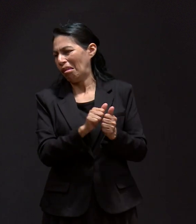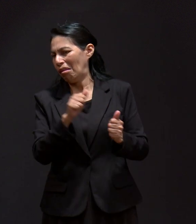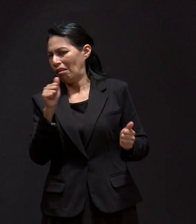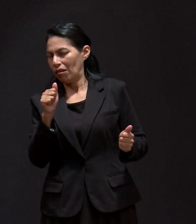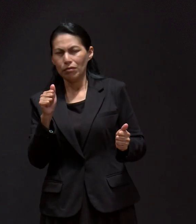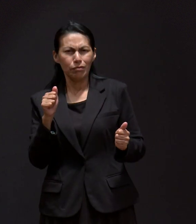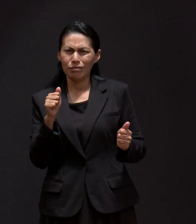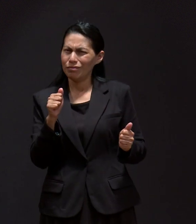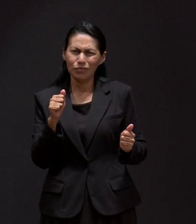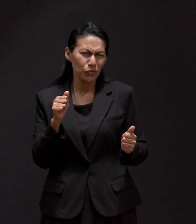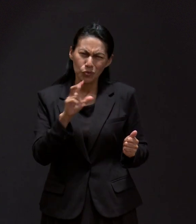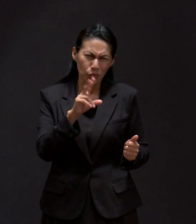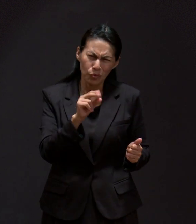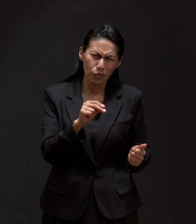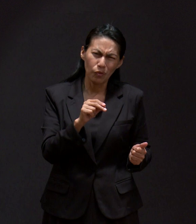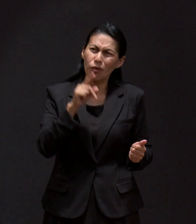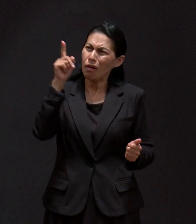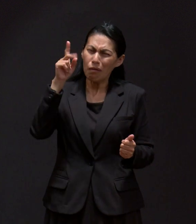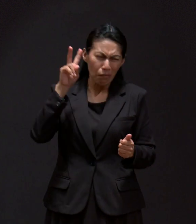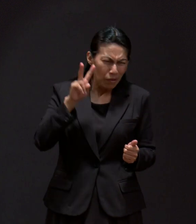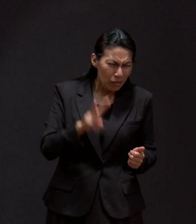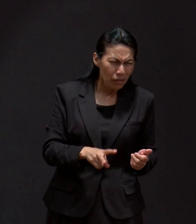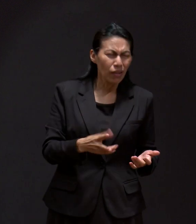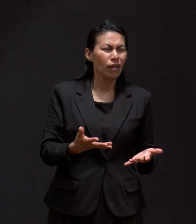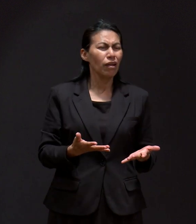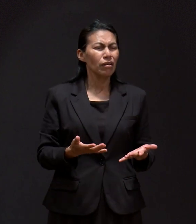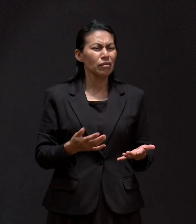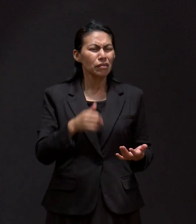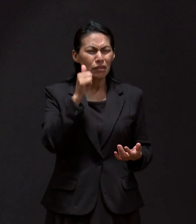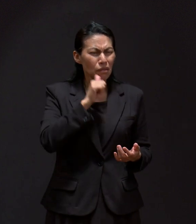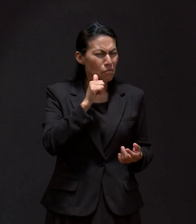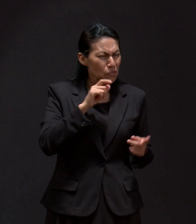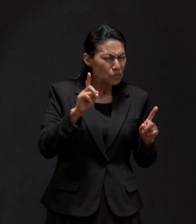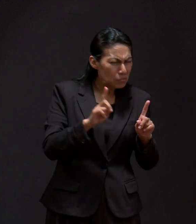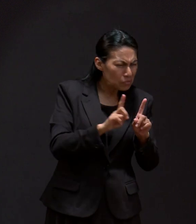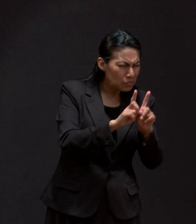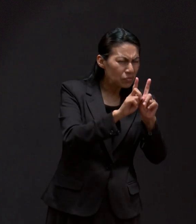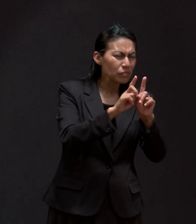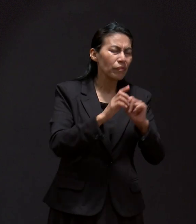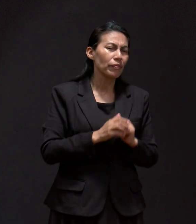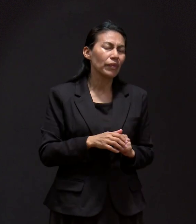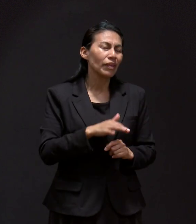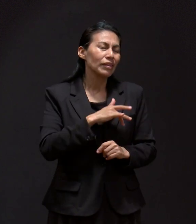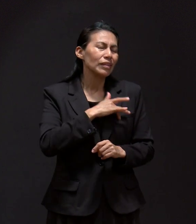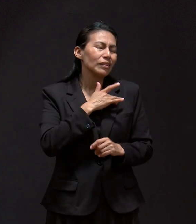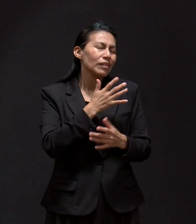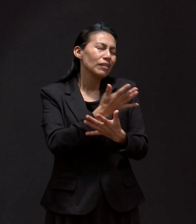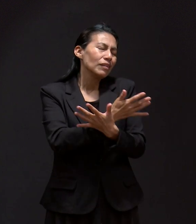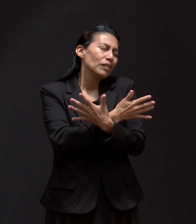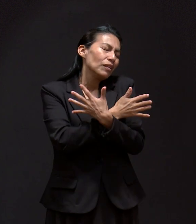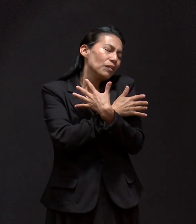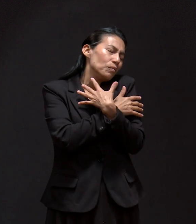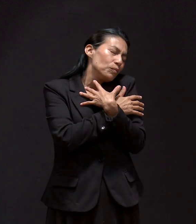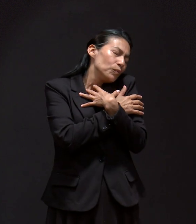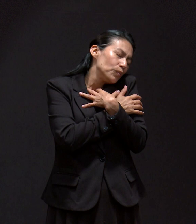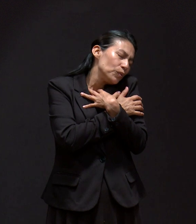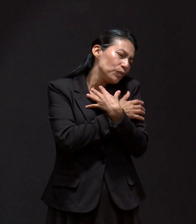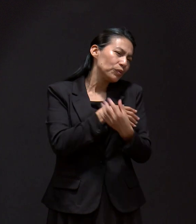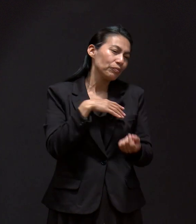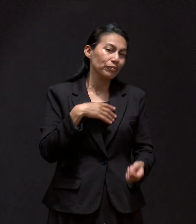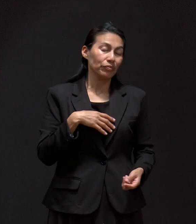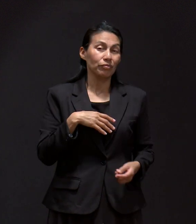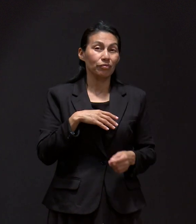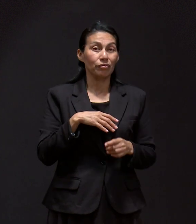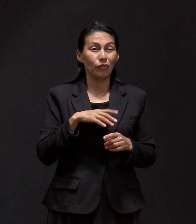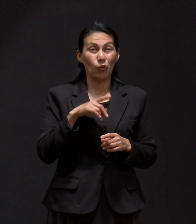nos deja no nos desampara es real sentimos su brazo de amor muchas